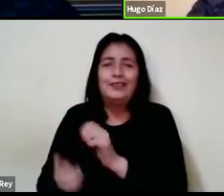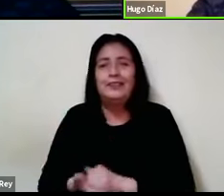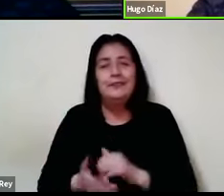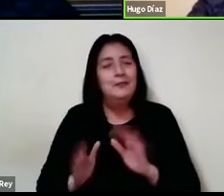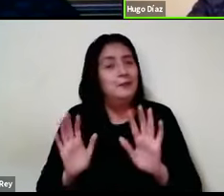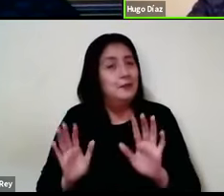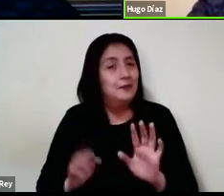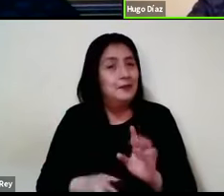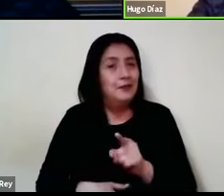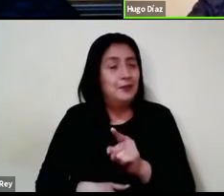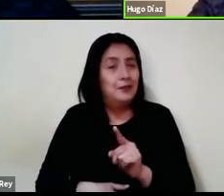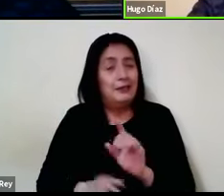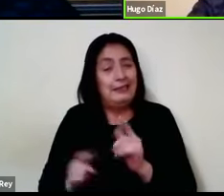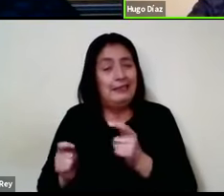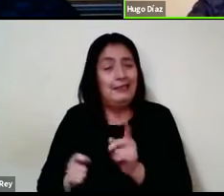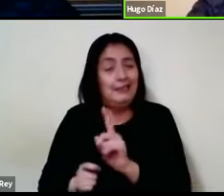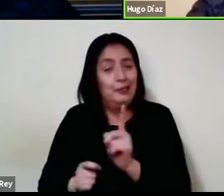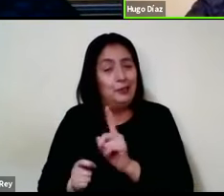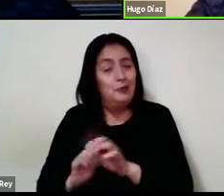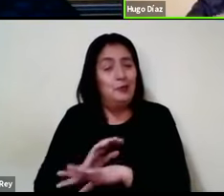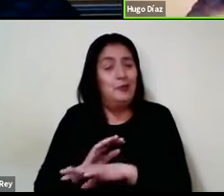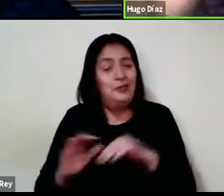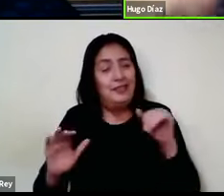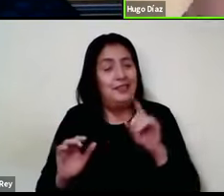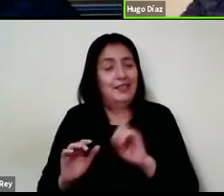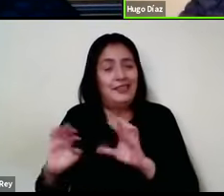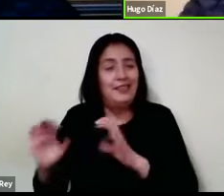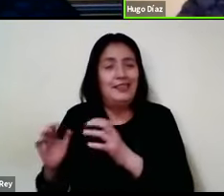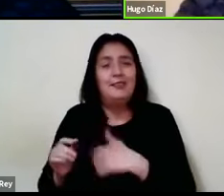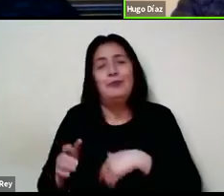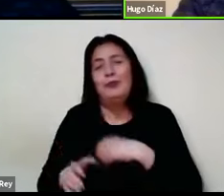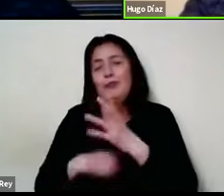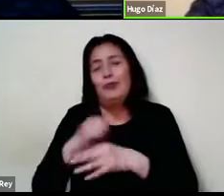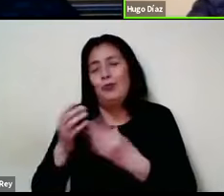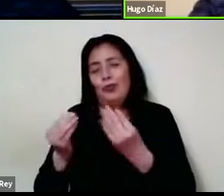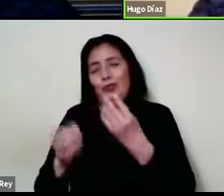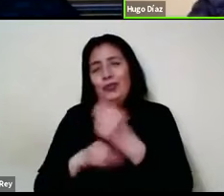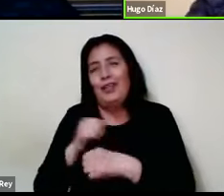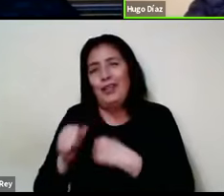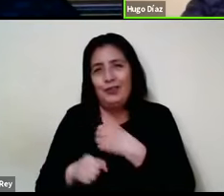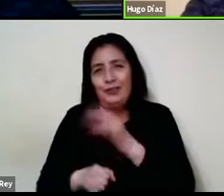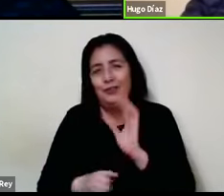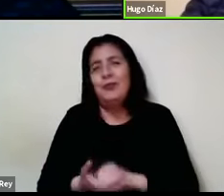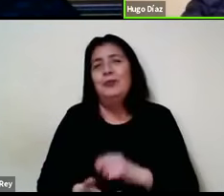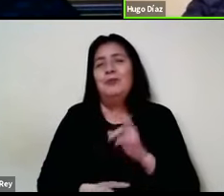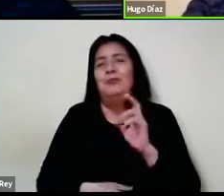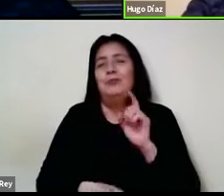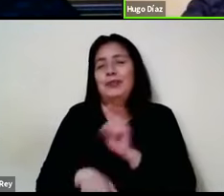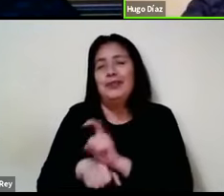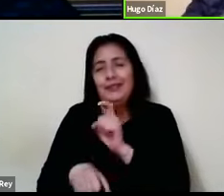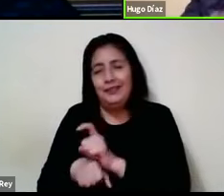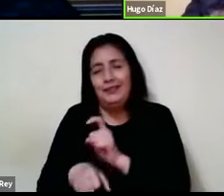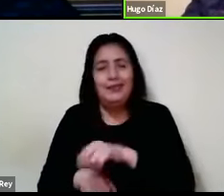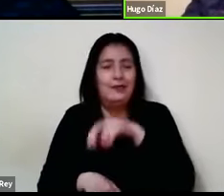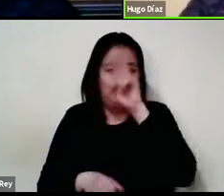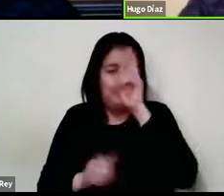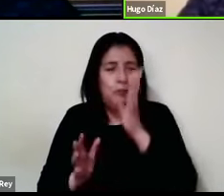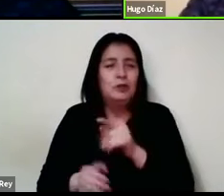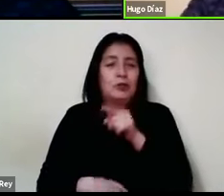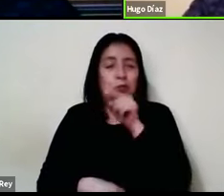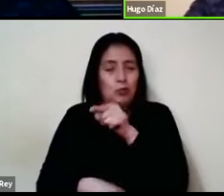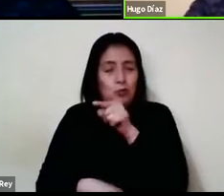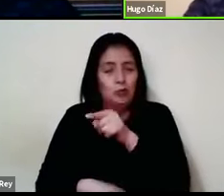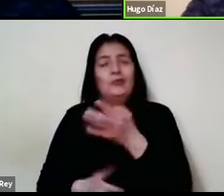no, trata de no dejarlas por lo menos por varios años, porque la educación peruana necesita que tú